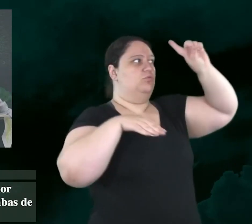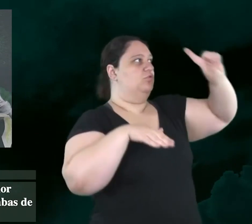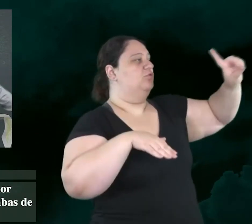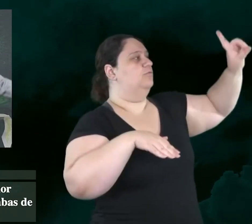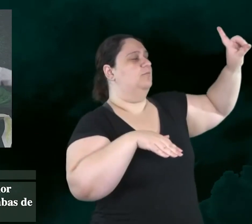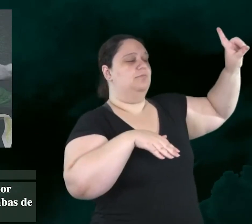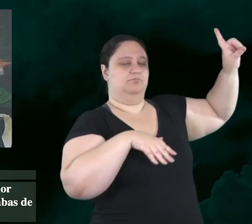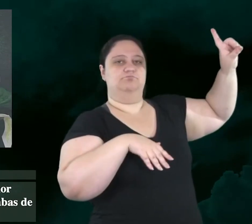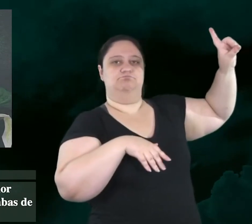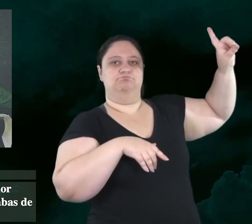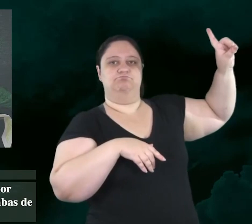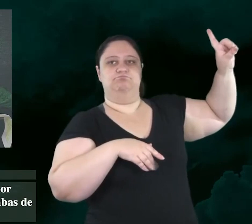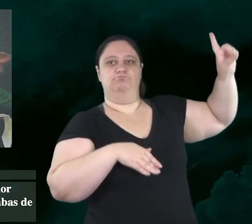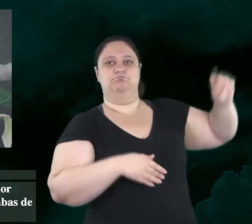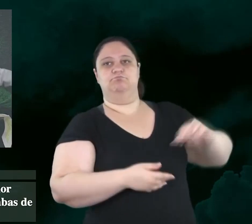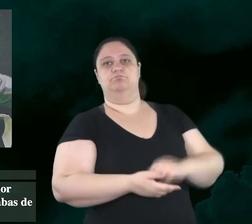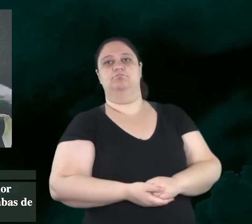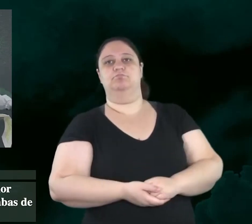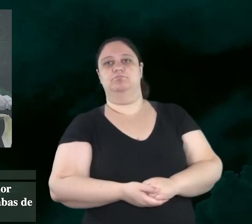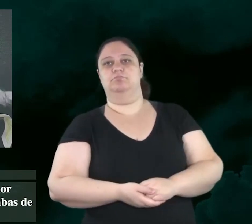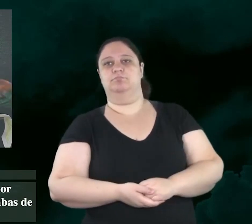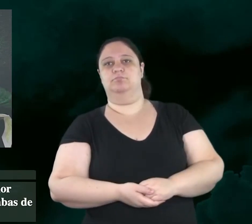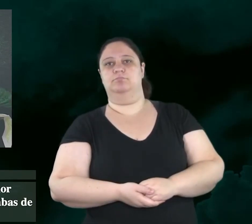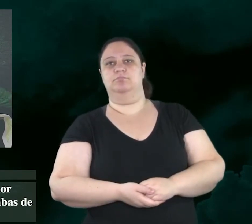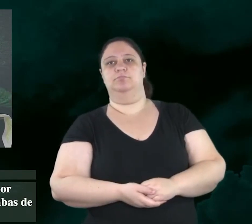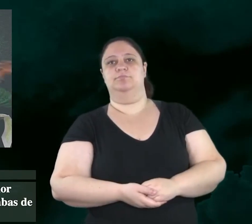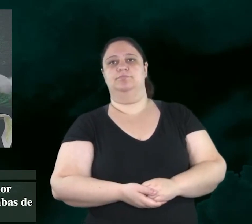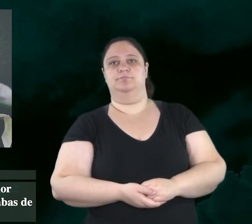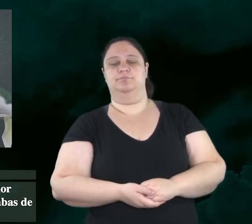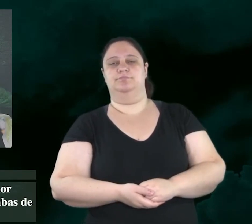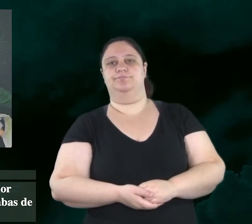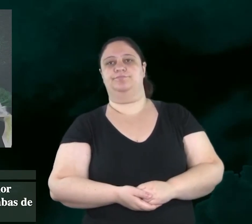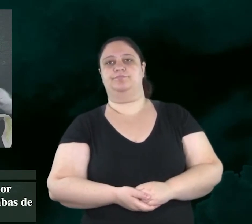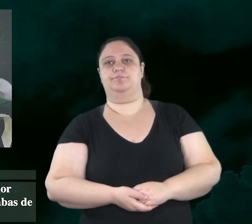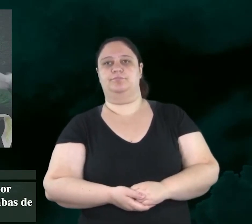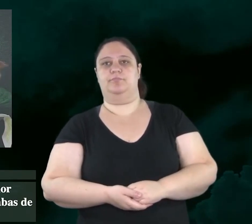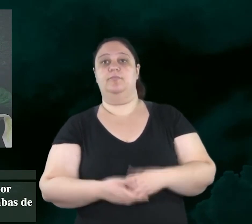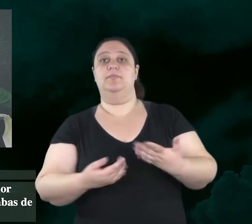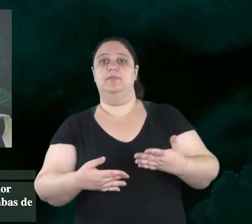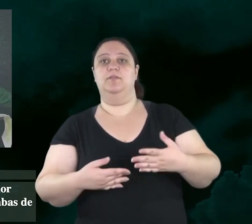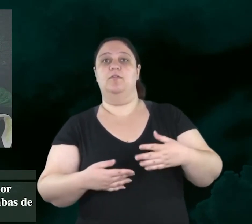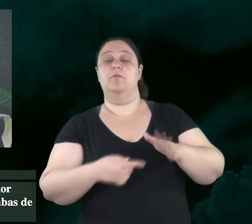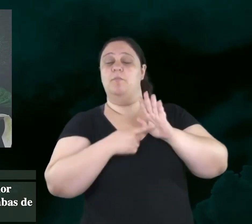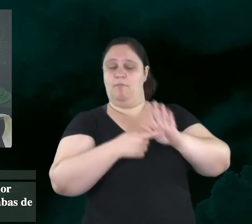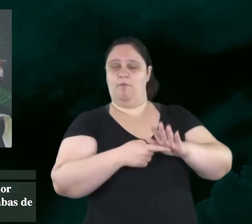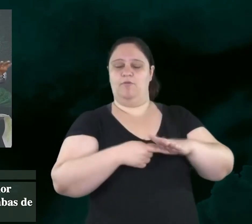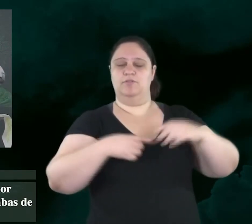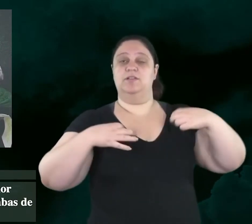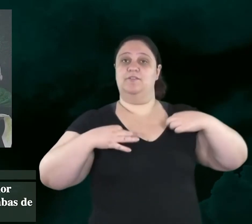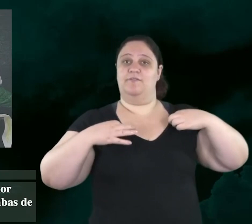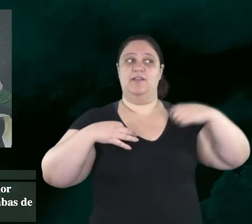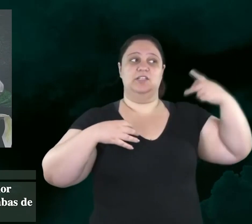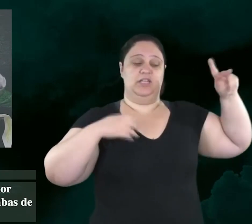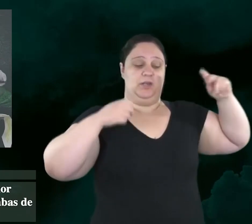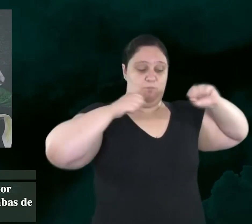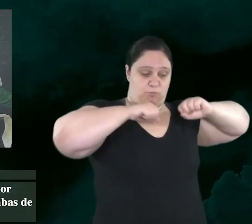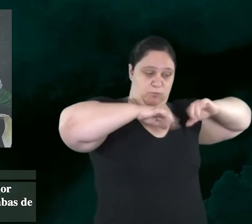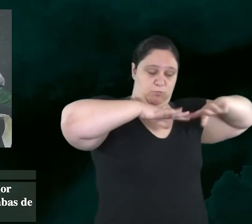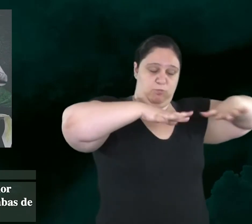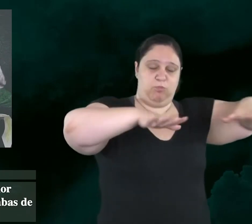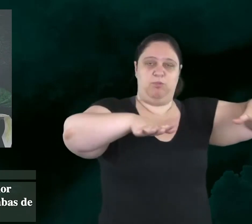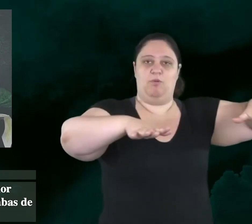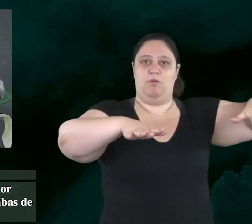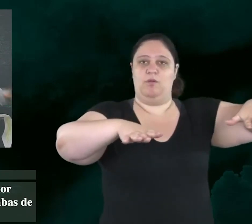templo. As vestes na Bíblia, irmãos, se referem sempre à justiça. E essas vestes se referem, irmãos, Jesus na